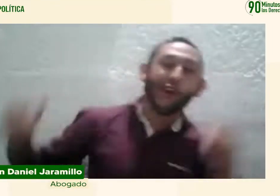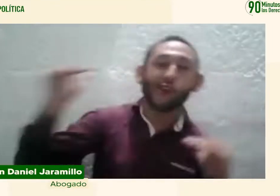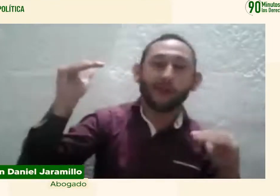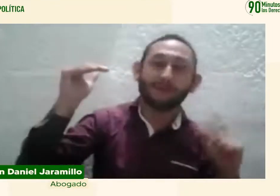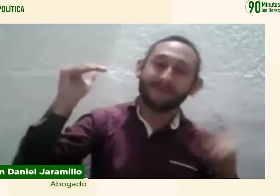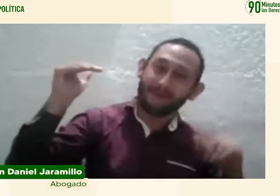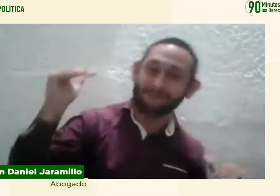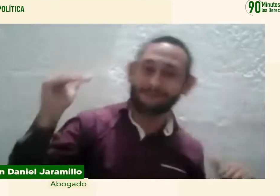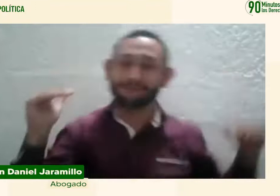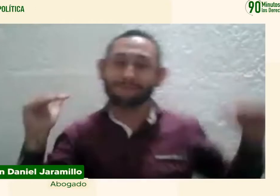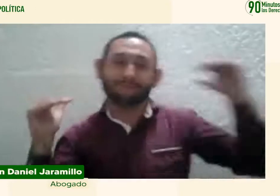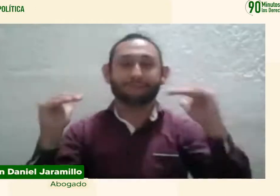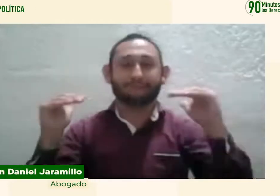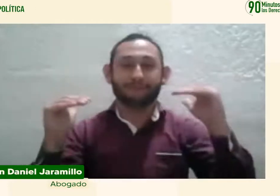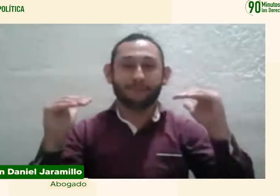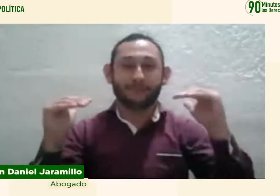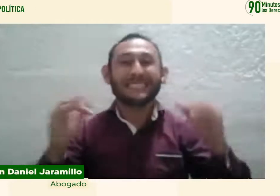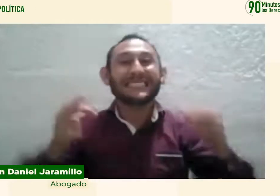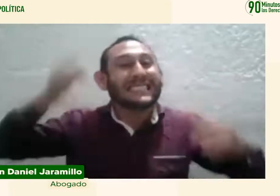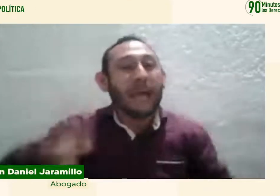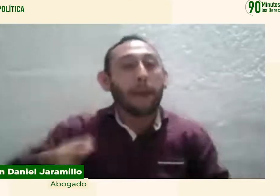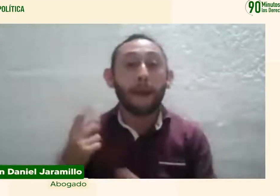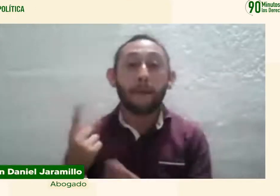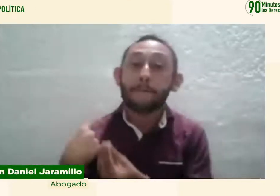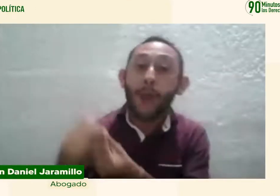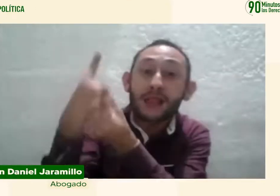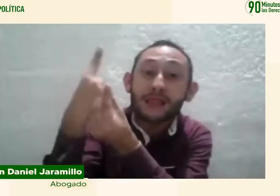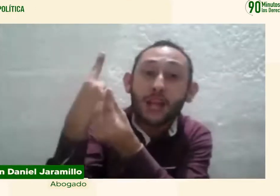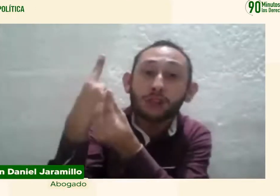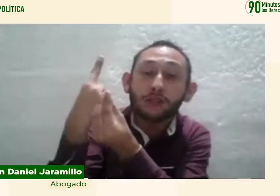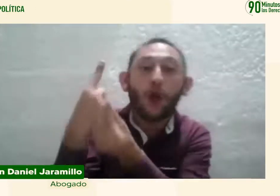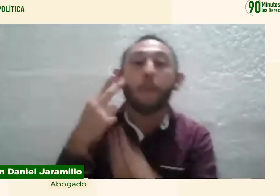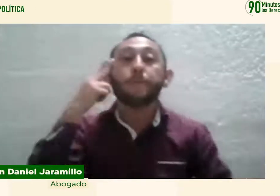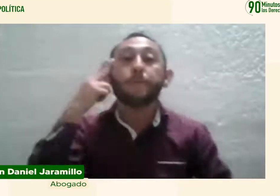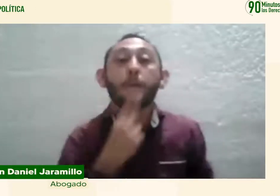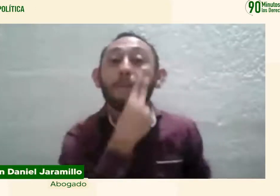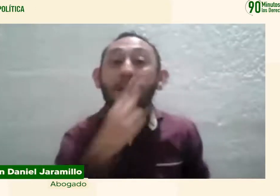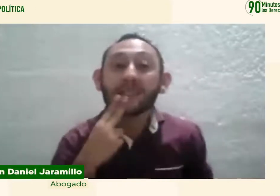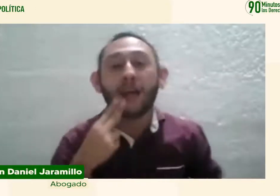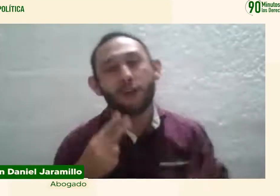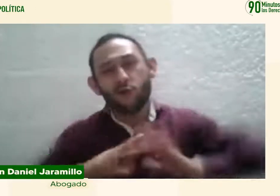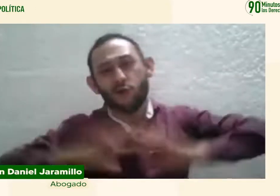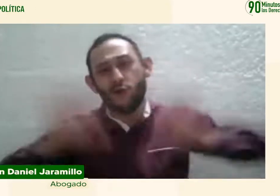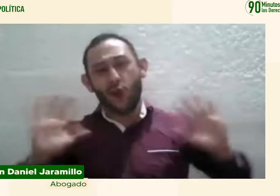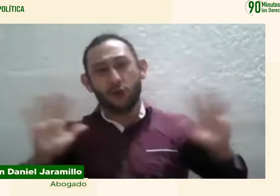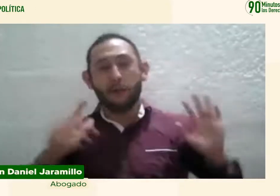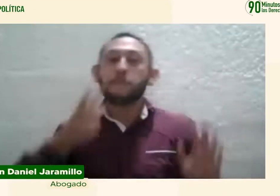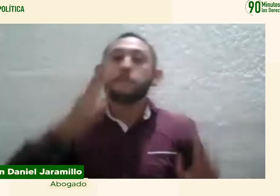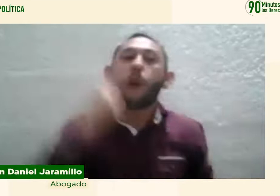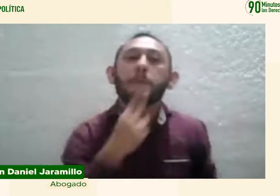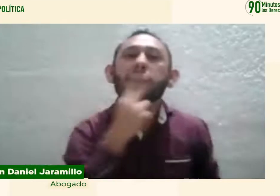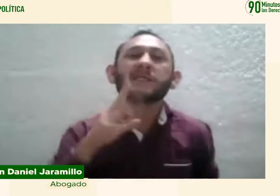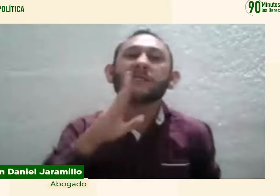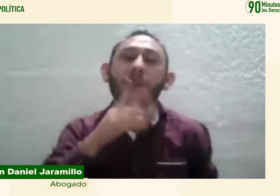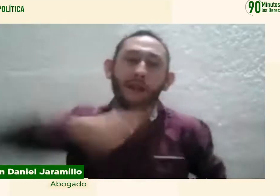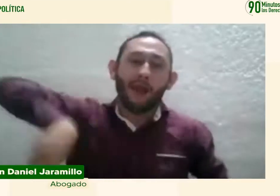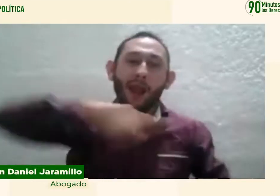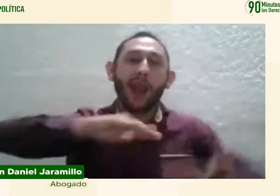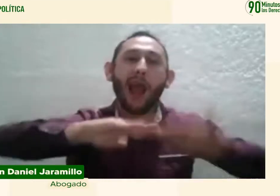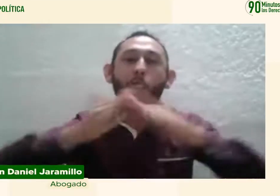ordena esto y es que usted no puede estar sobre las leyes y siempre tenemos que tener presente que los políticos se comprometen a